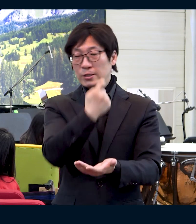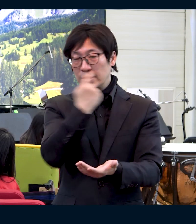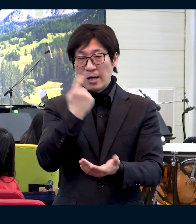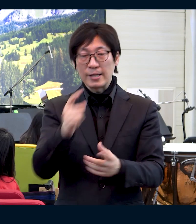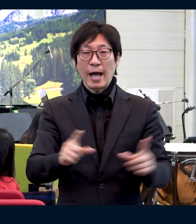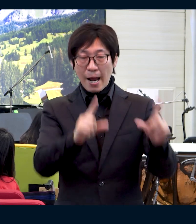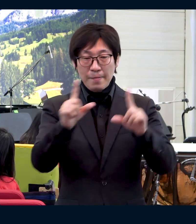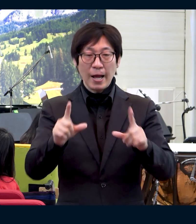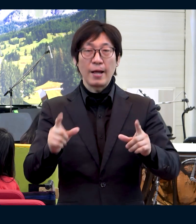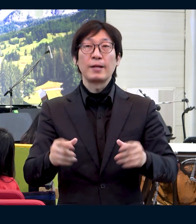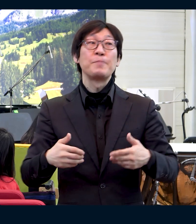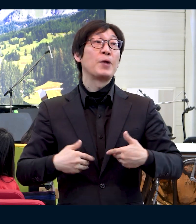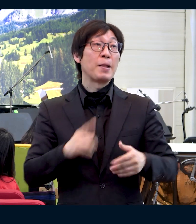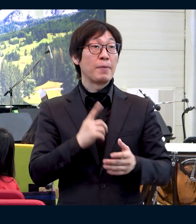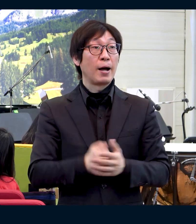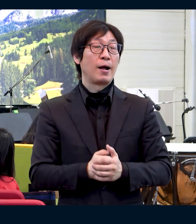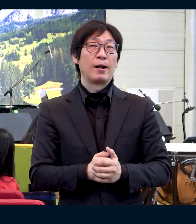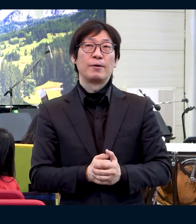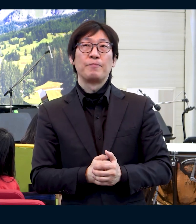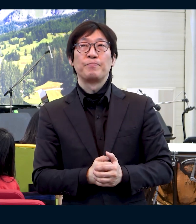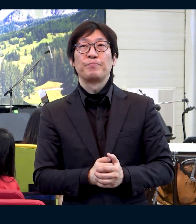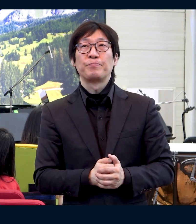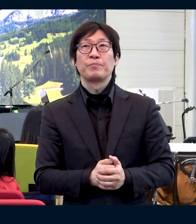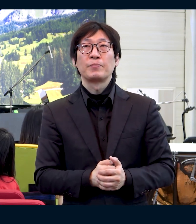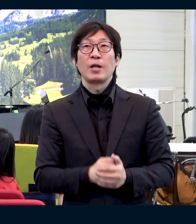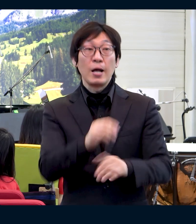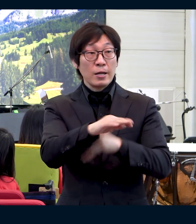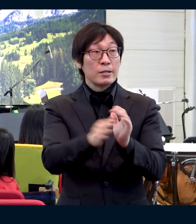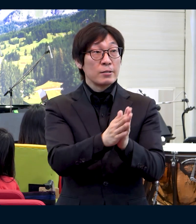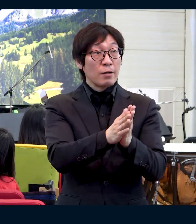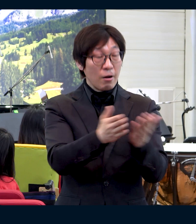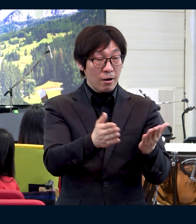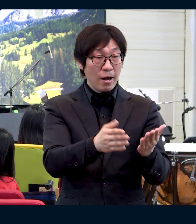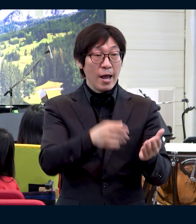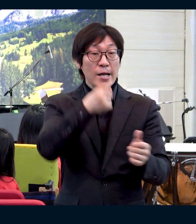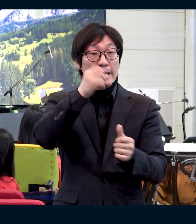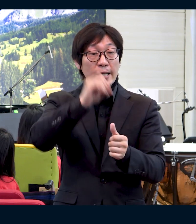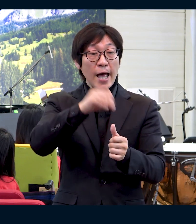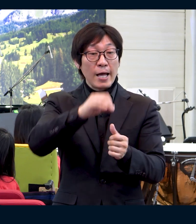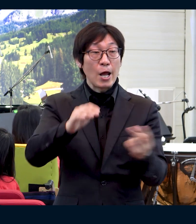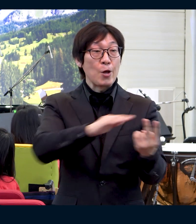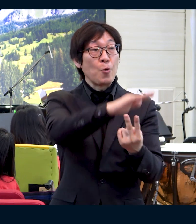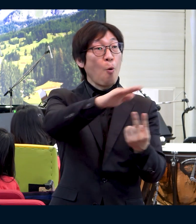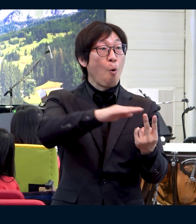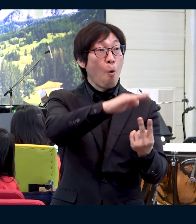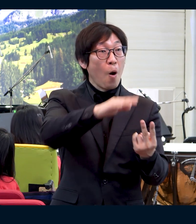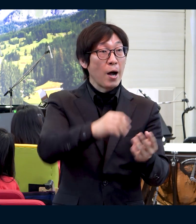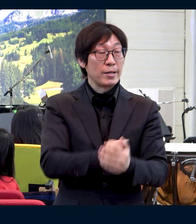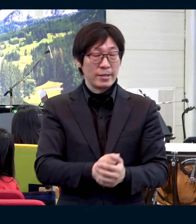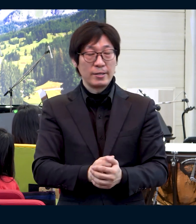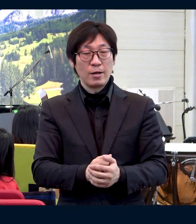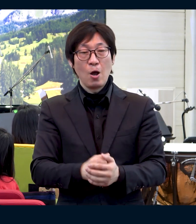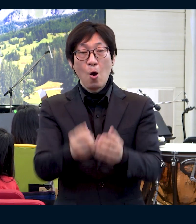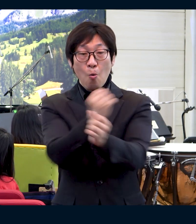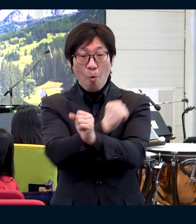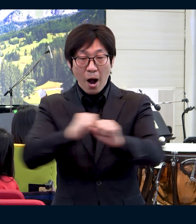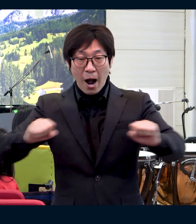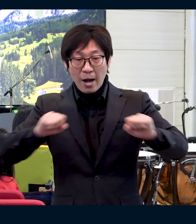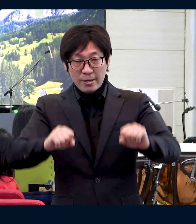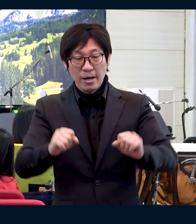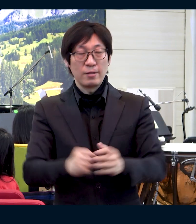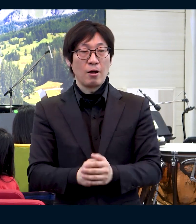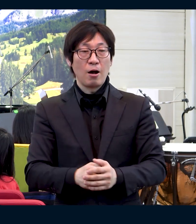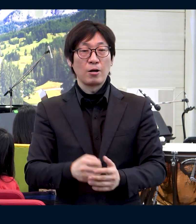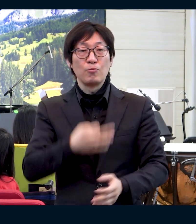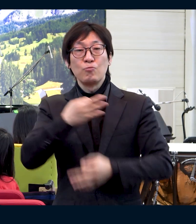것입니다. 성경에 나오는 세례 요한이 광야에서 낙타털옷을 입고 메뚜기와 석청을 먹으며